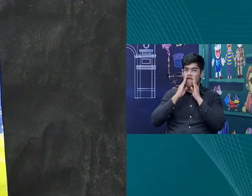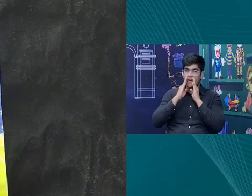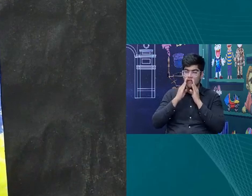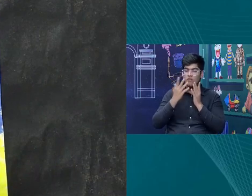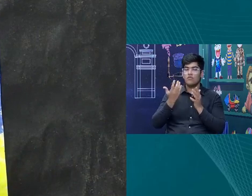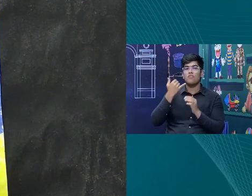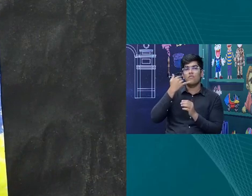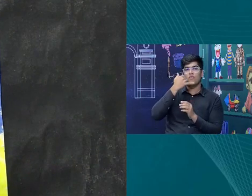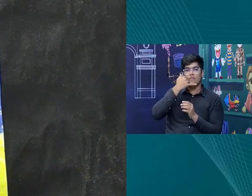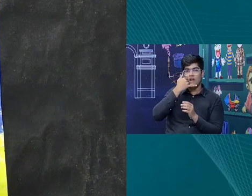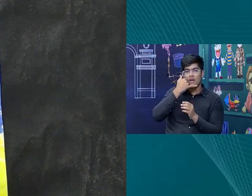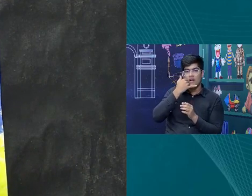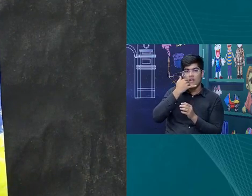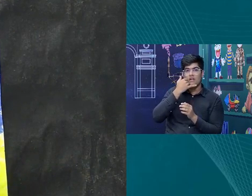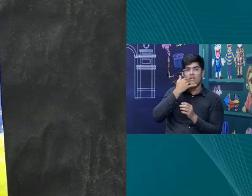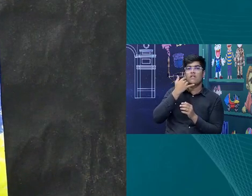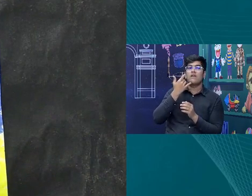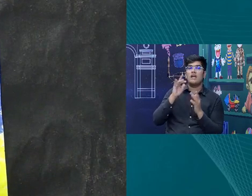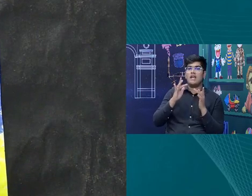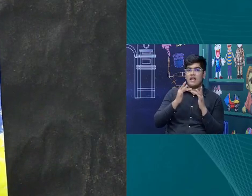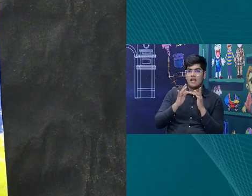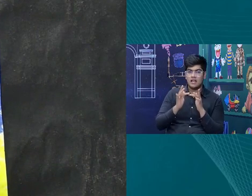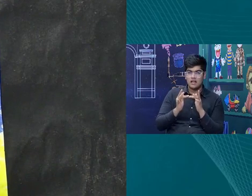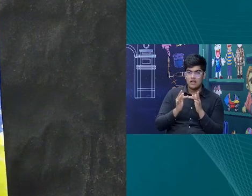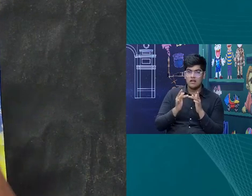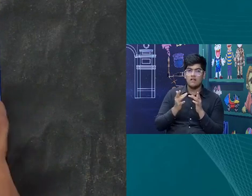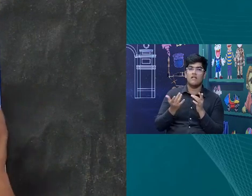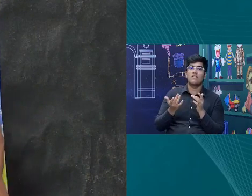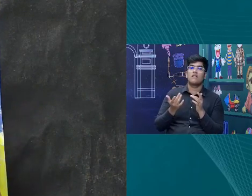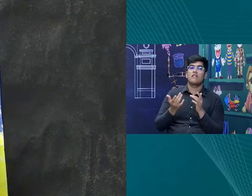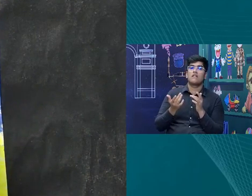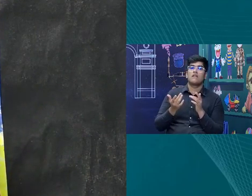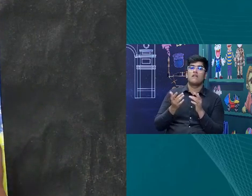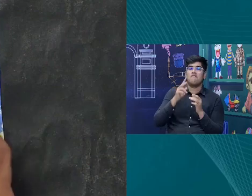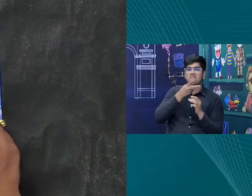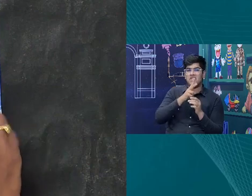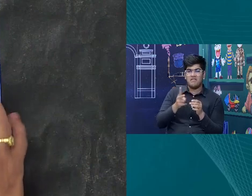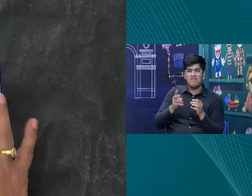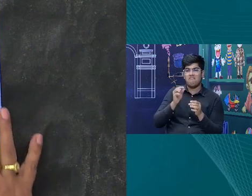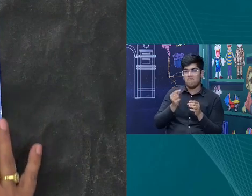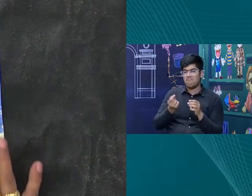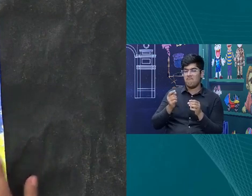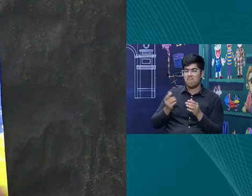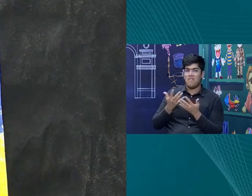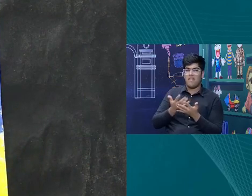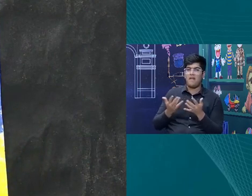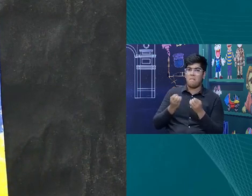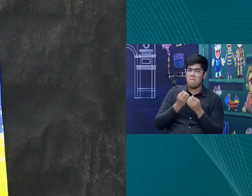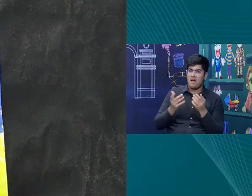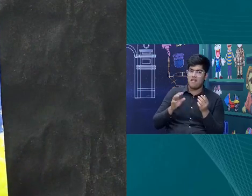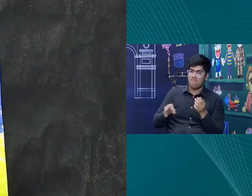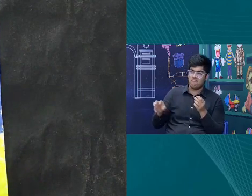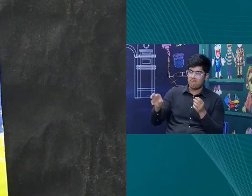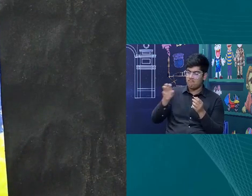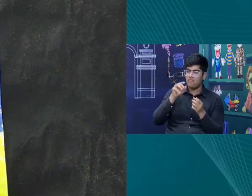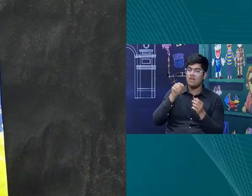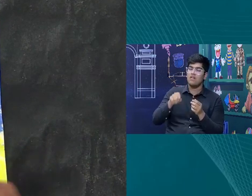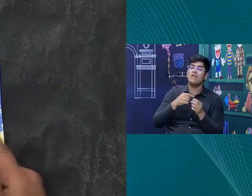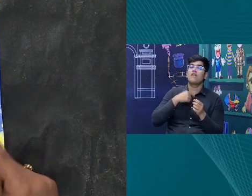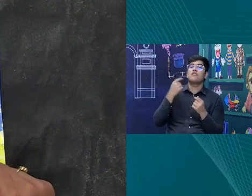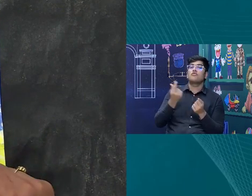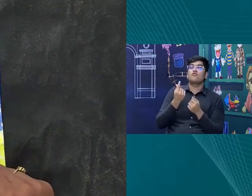मोबाइल है, हमारा इंटरनेट है और हमारे अलग-अलग तरीके की चीजें हैं जिसके माध्यम से हम